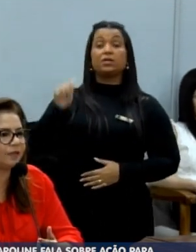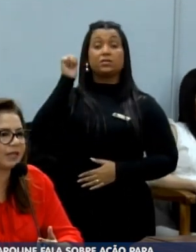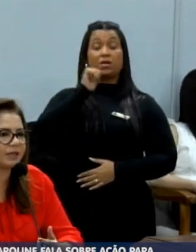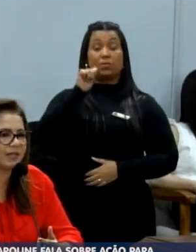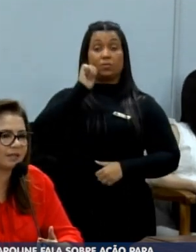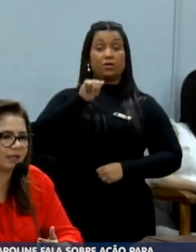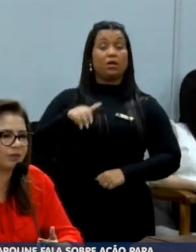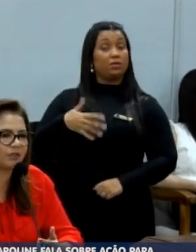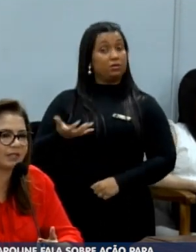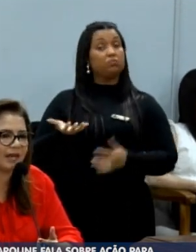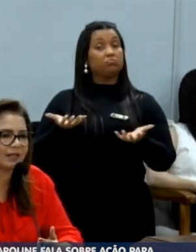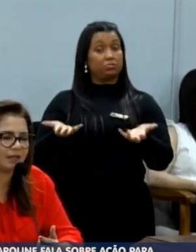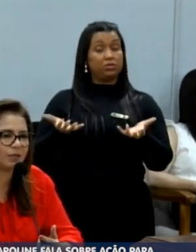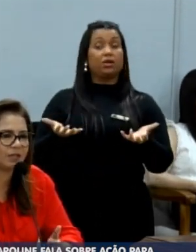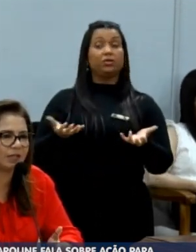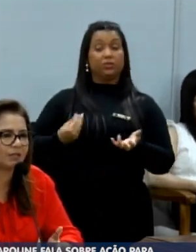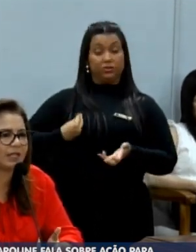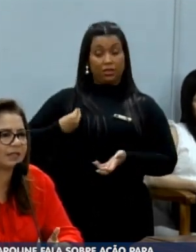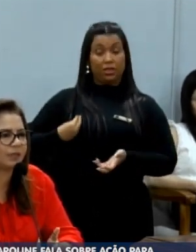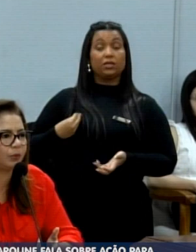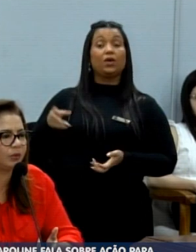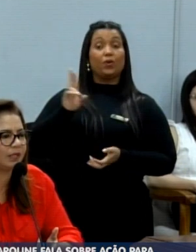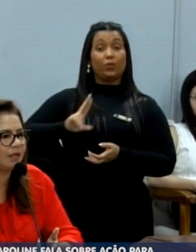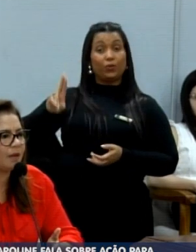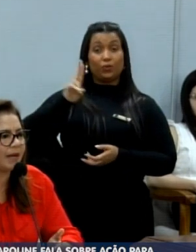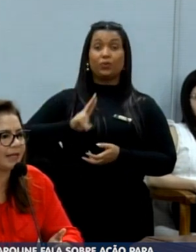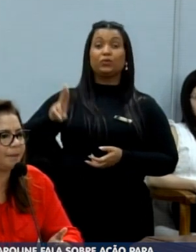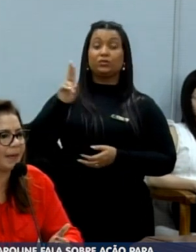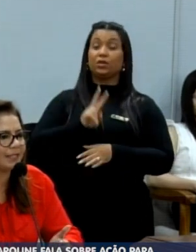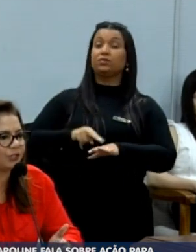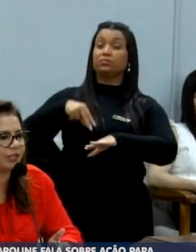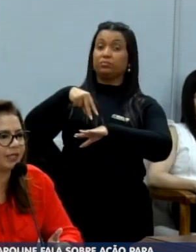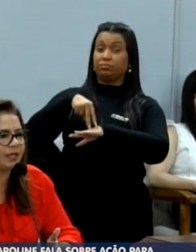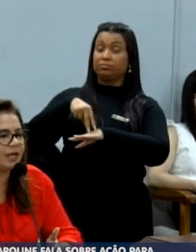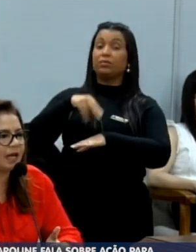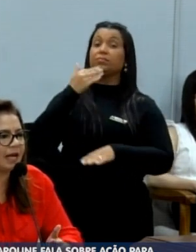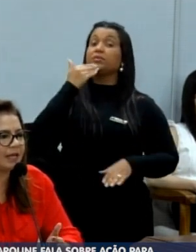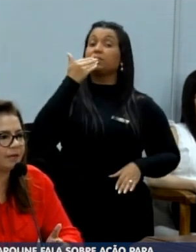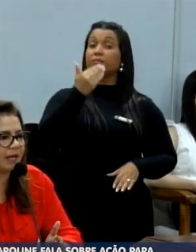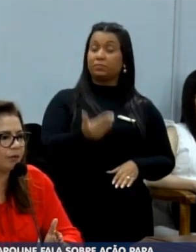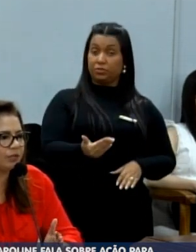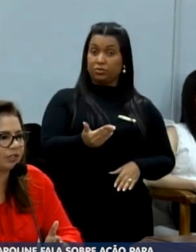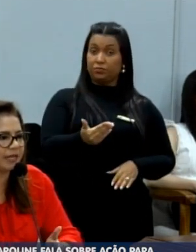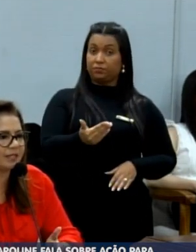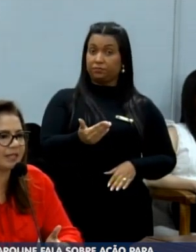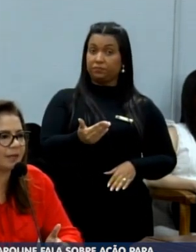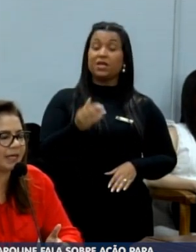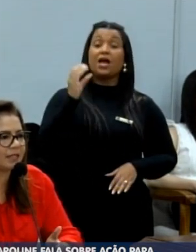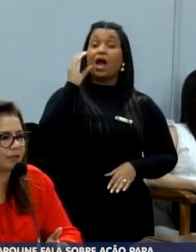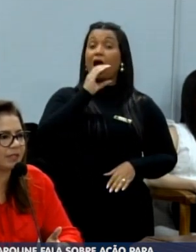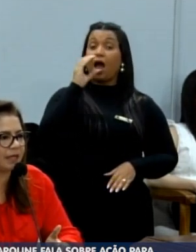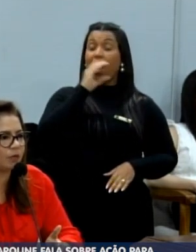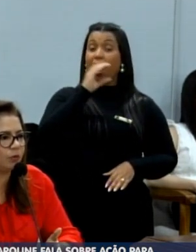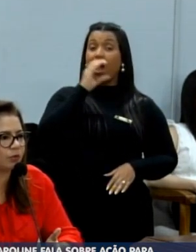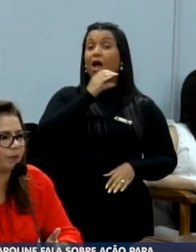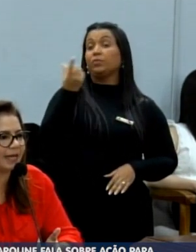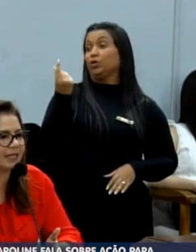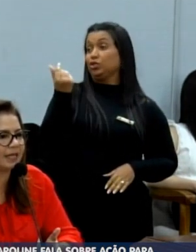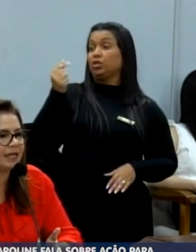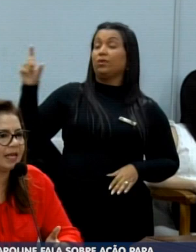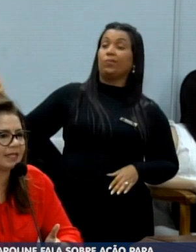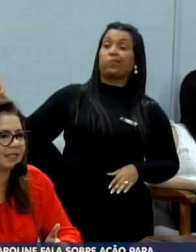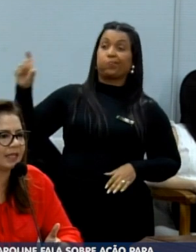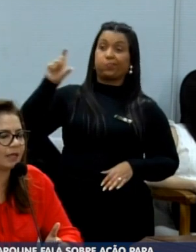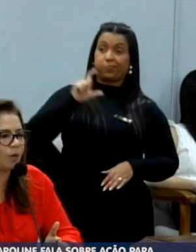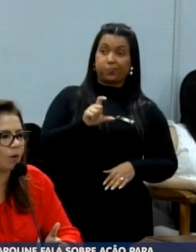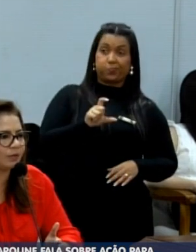mulher, e eu faço questão de estar aqui usando dessa tribuna para pedir a urgência da liberação desse recurso para